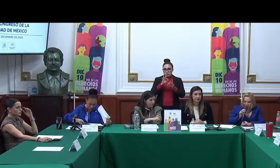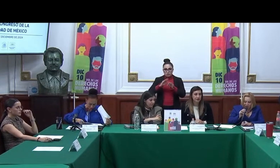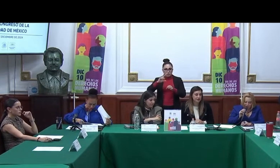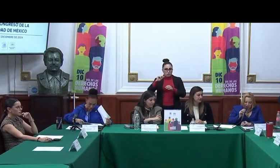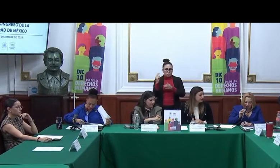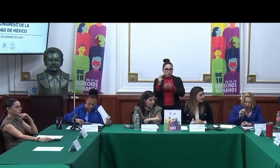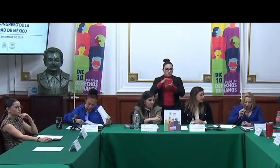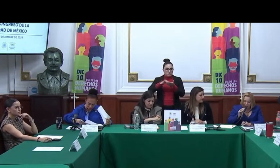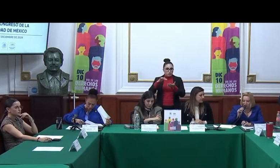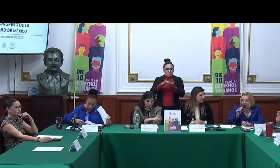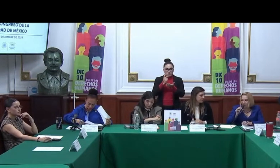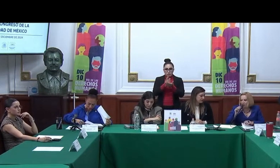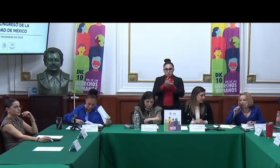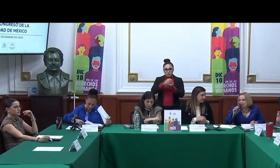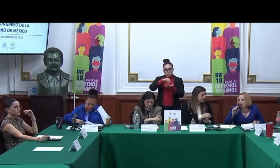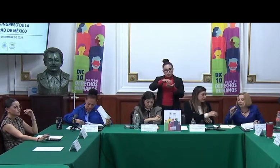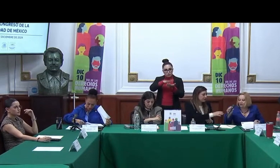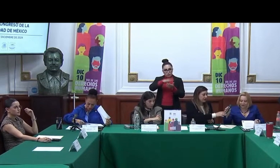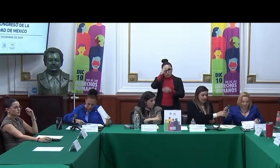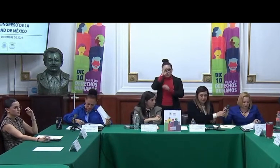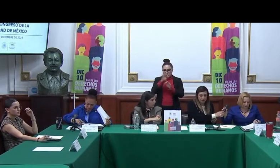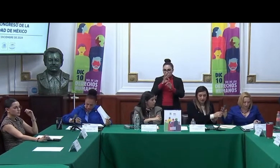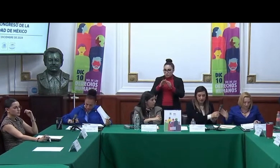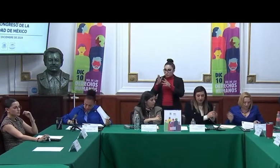la lectura. Diputada Presidenta.